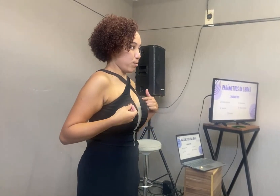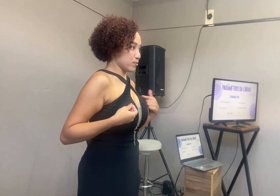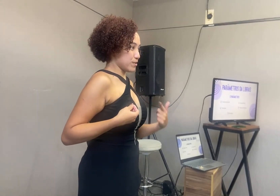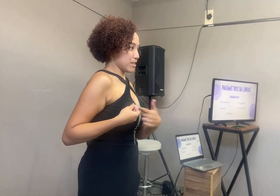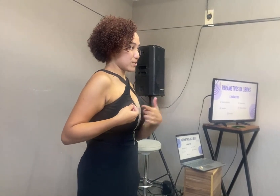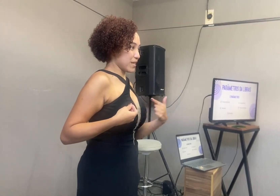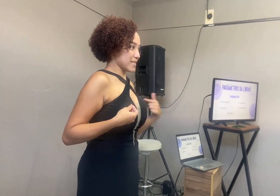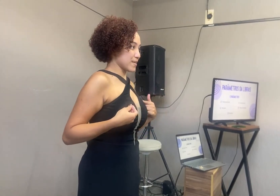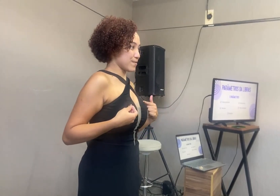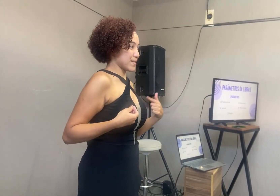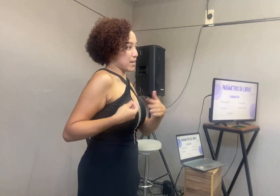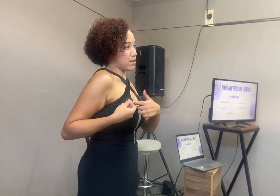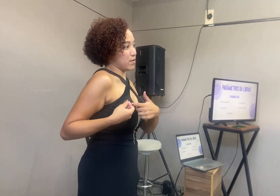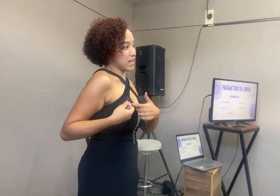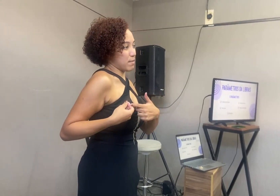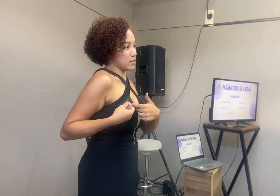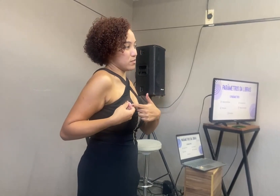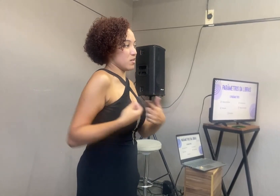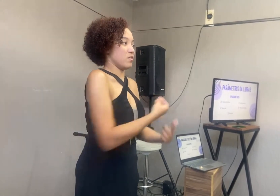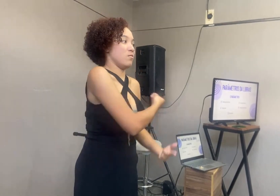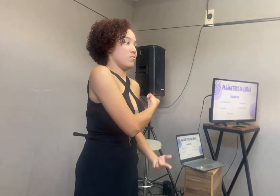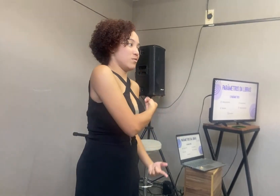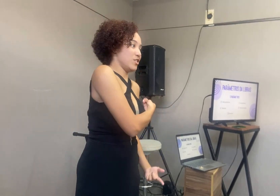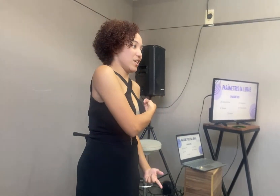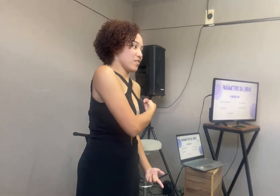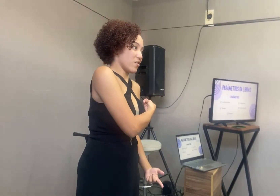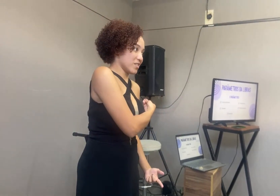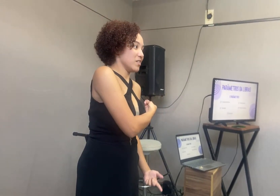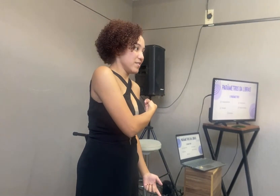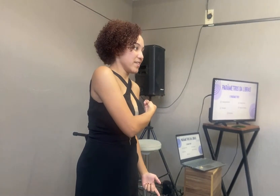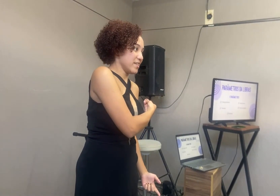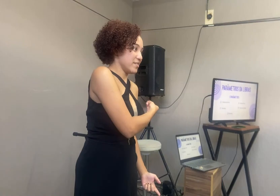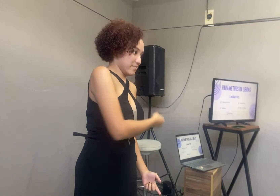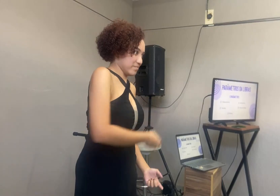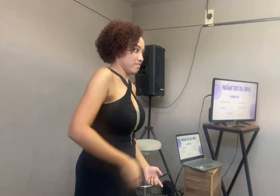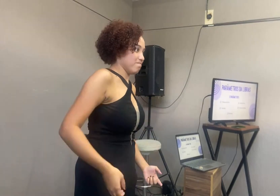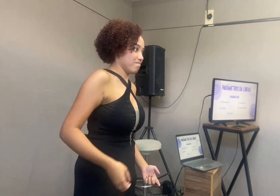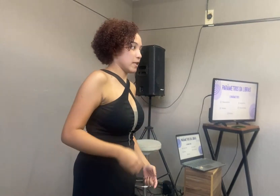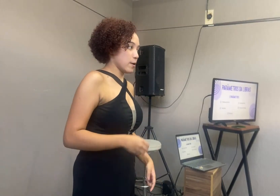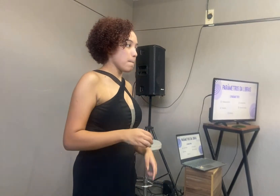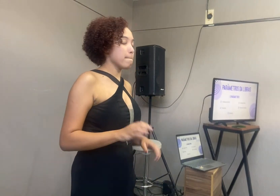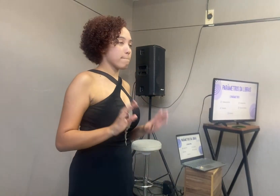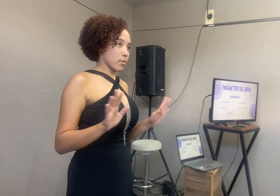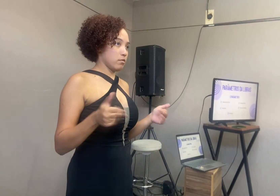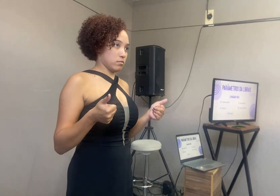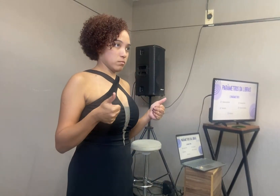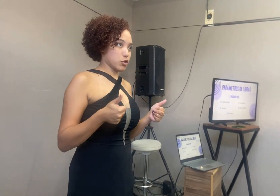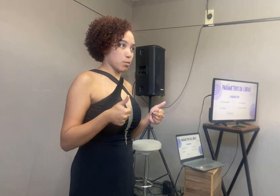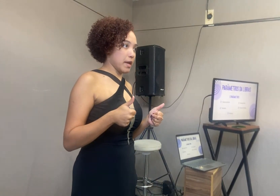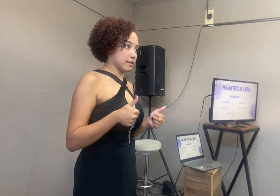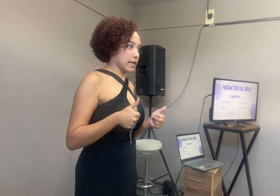de articulação, certo? Não está mais no ser direito, agora eu estou na esquerda. Entendeu? Tudo bem?